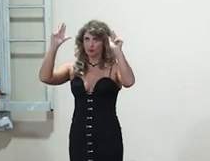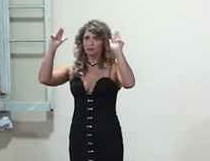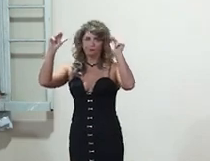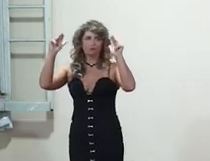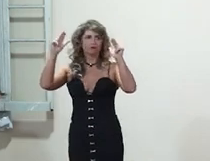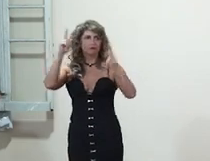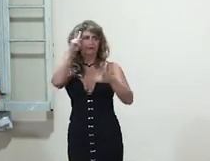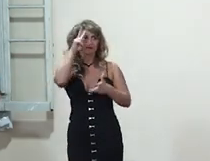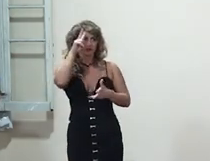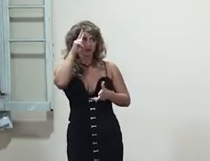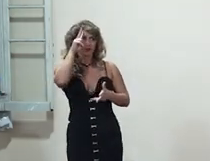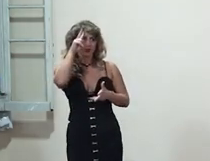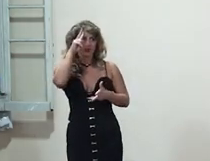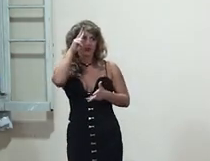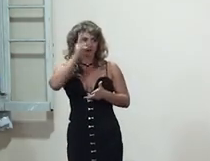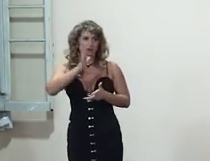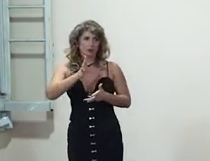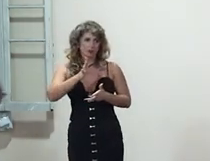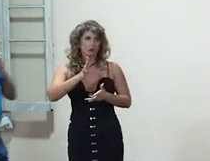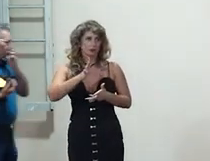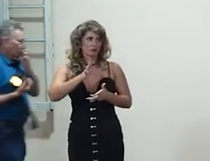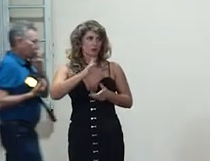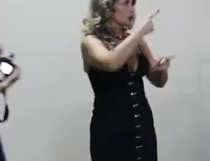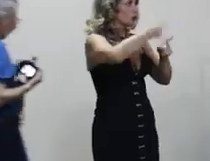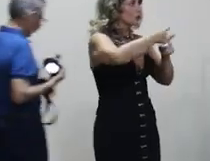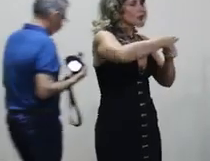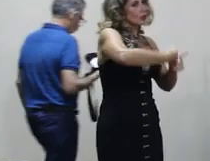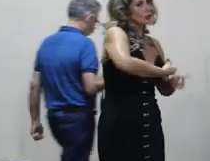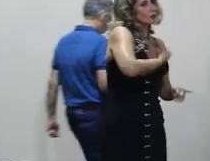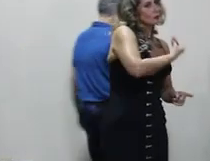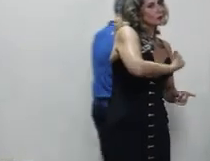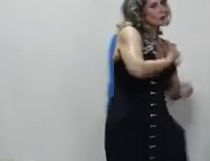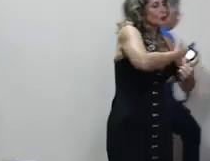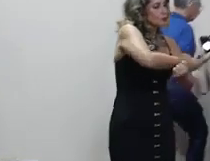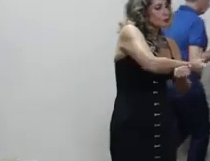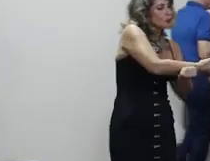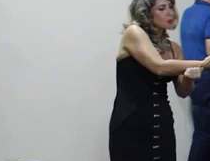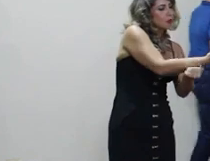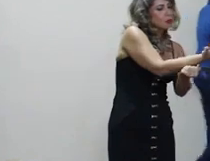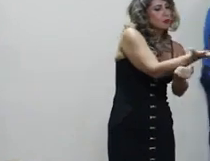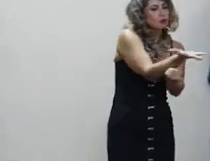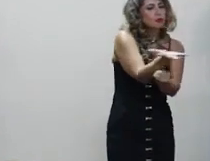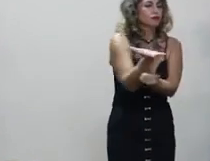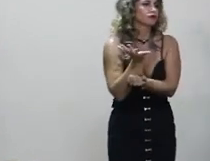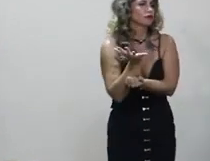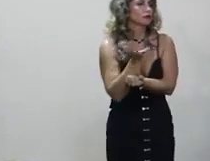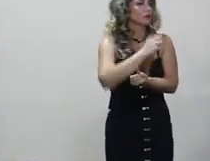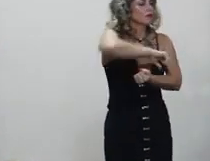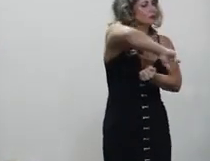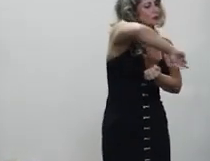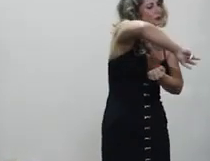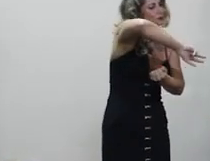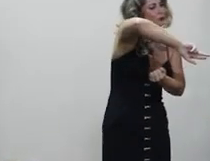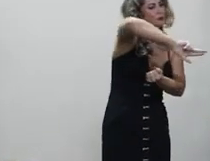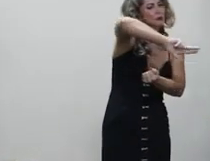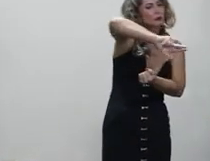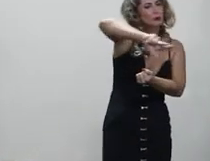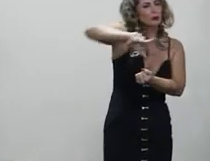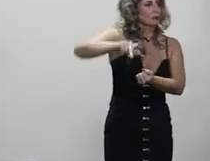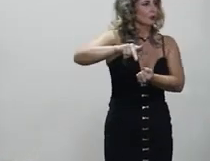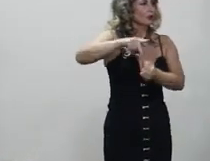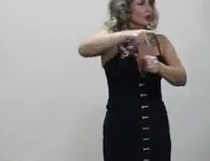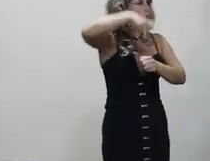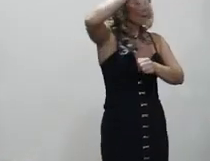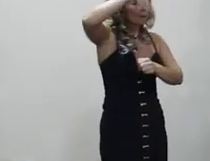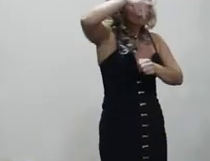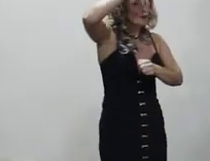específico, já que eu, na minha vida, eu abri um leque muito grande, né? Aquele tal do